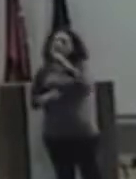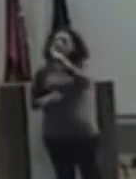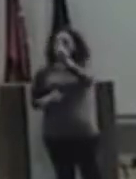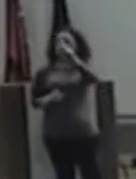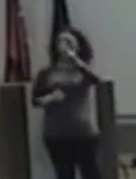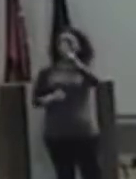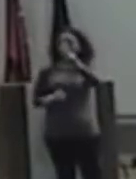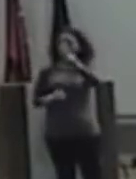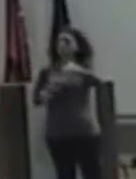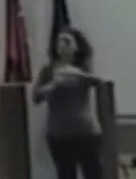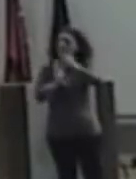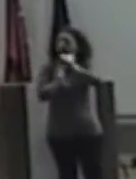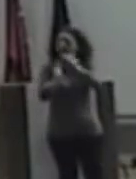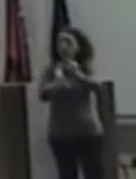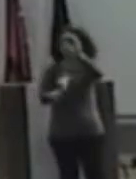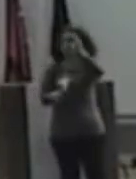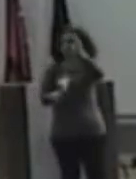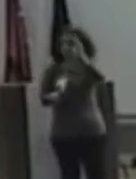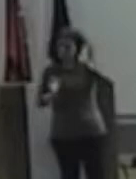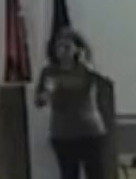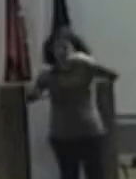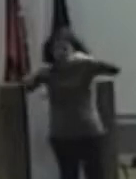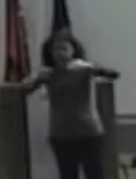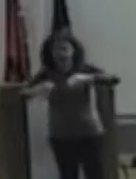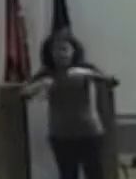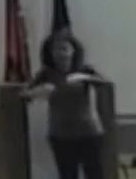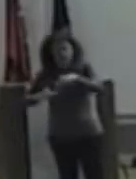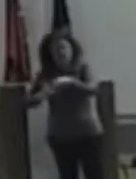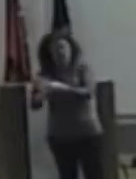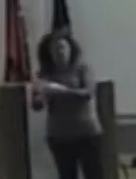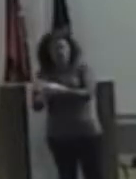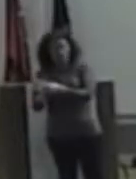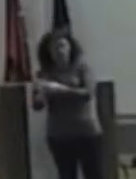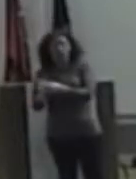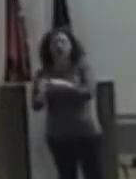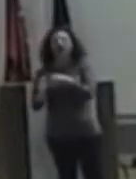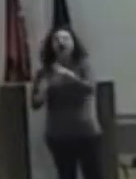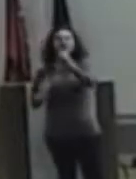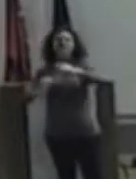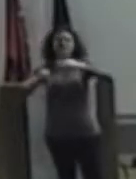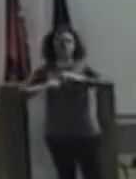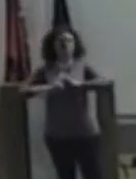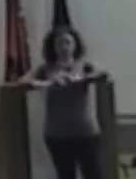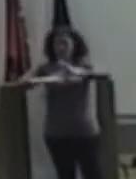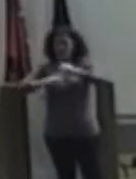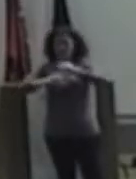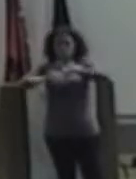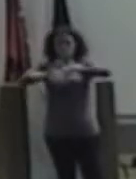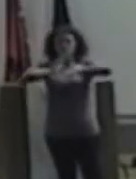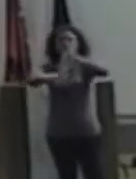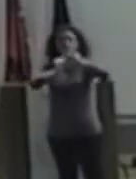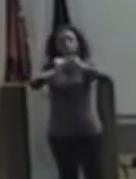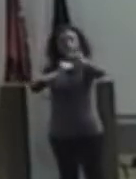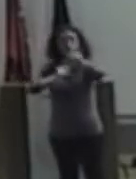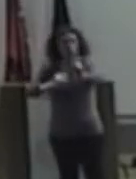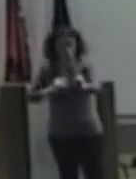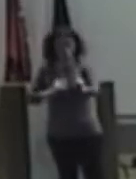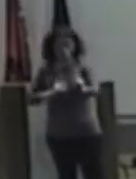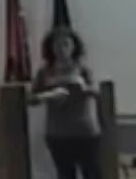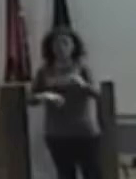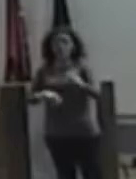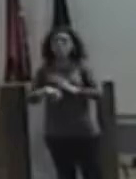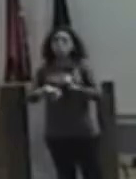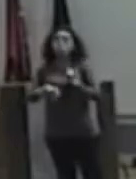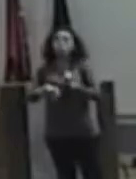en realidad estos sistemas no nos están prediciendo el futuro. En función de las mediciones en los minutos previos,